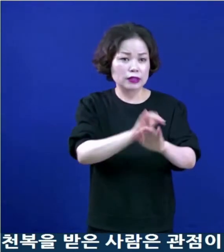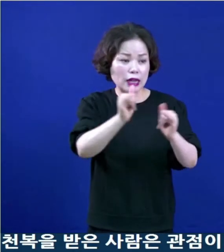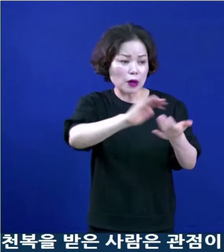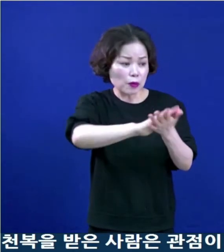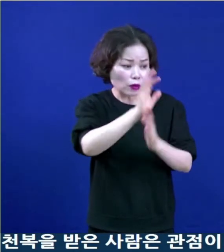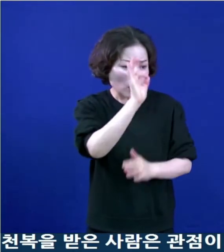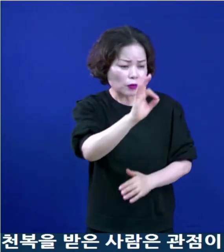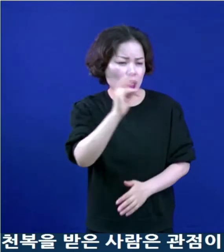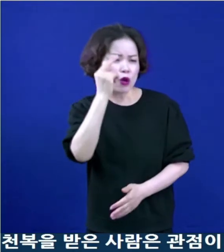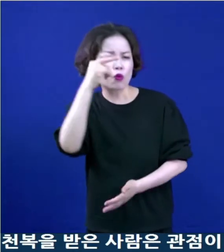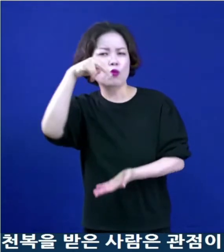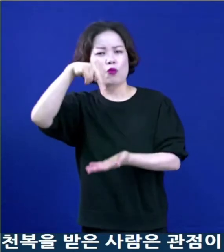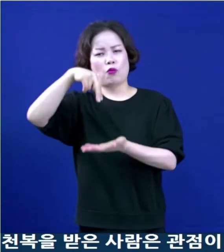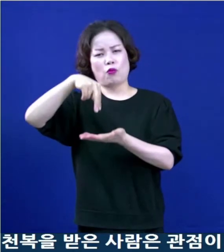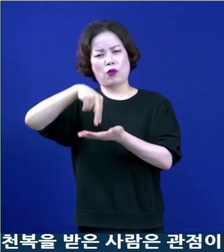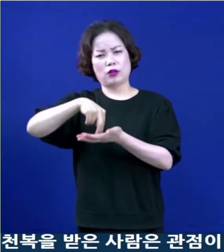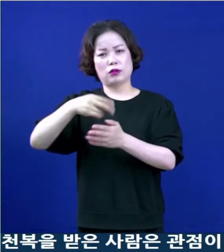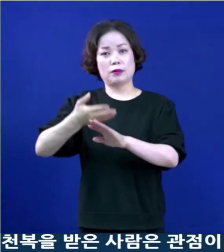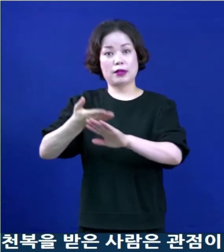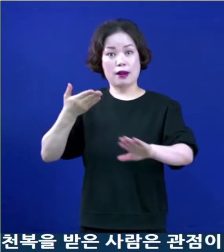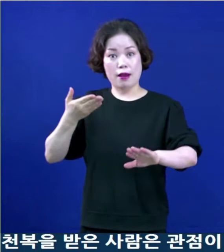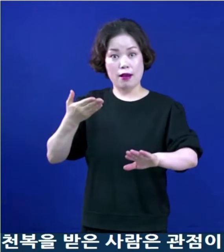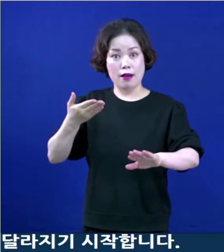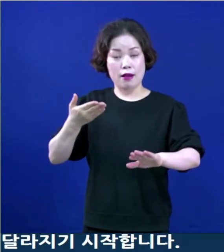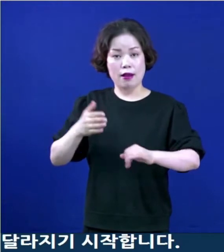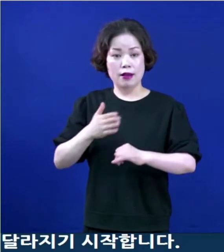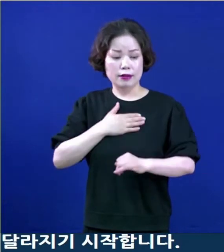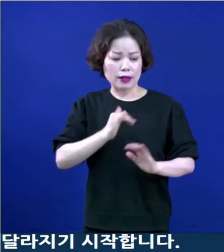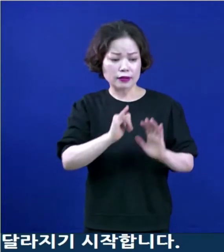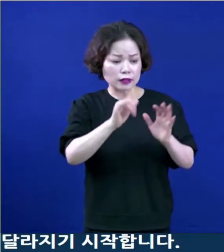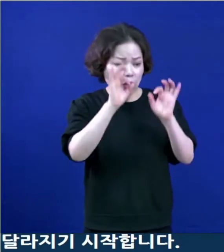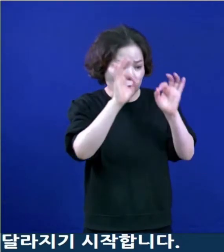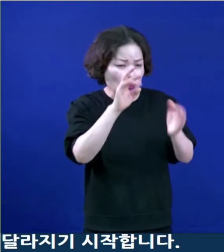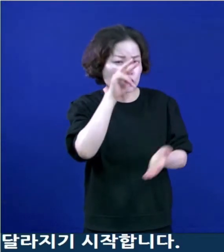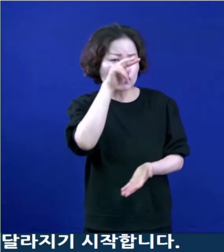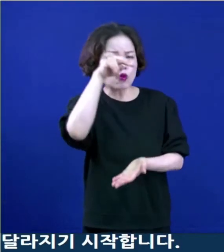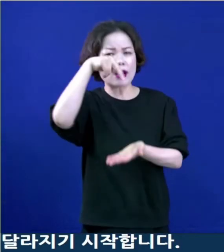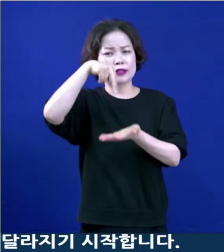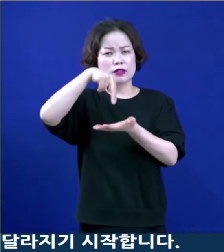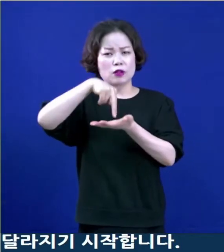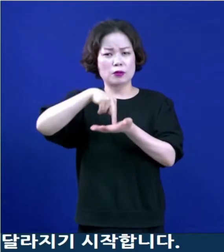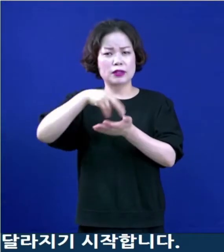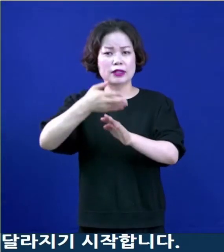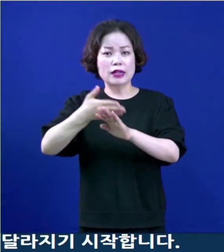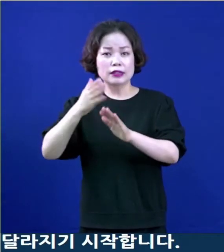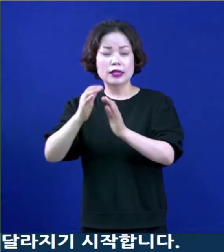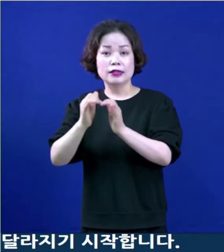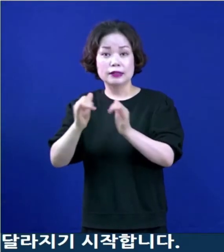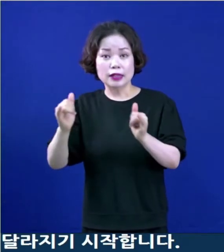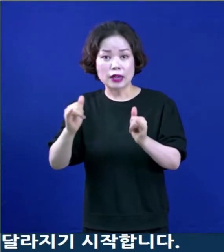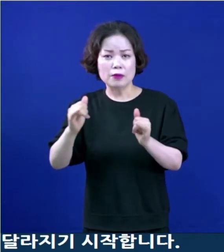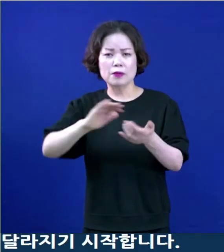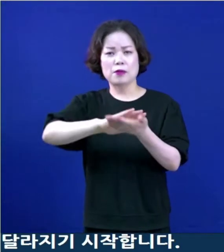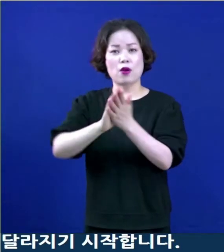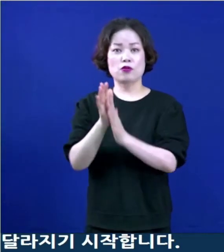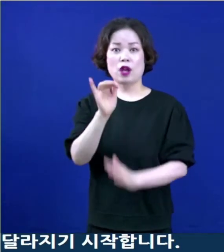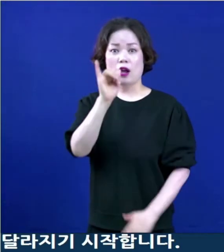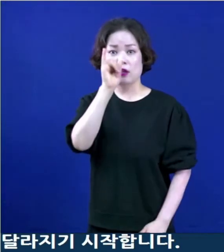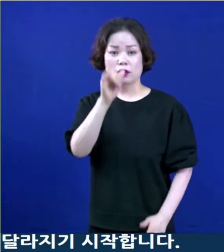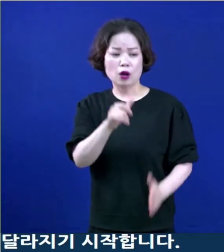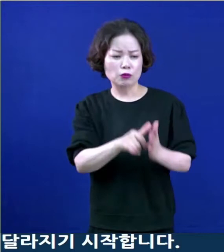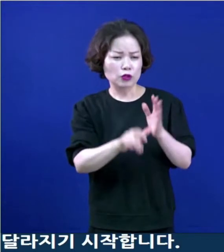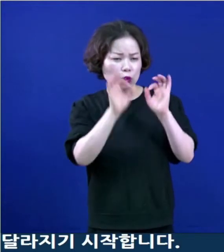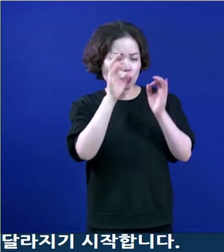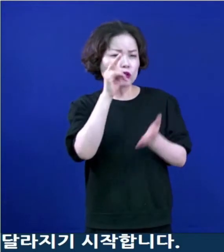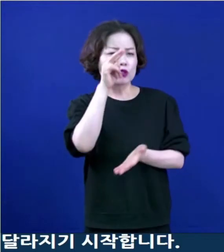보면 관점이 바뀝니다. 내가 세상을 보는 관점이 바뀔 때 사람이 변하기 시작하는 겁니다. 물질을 보는